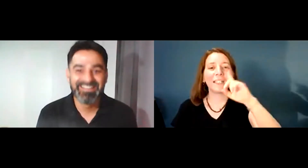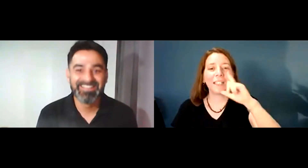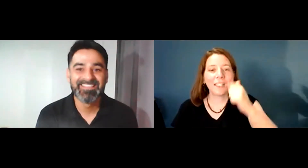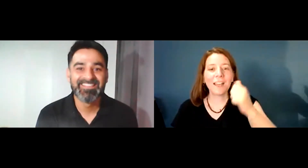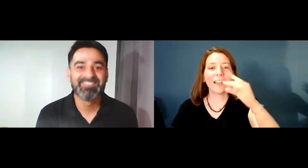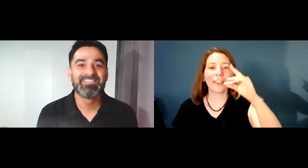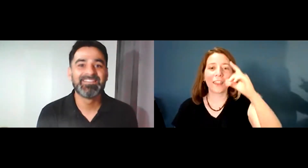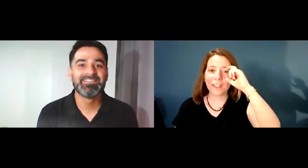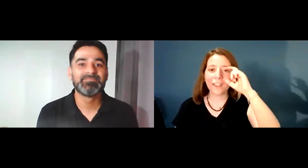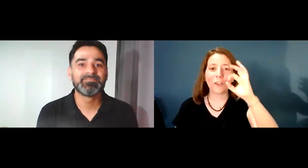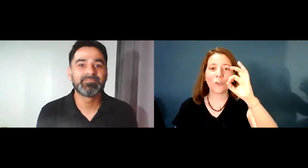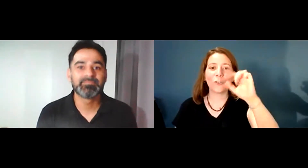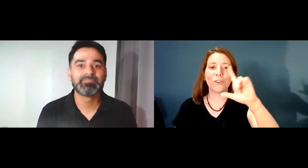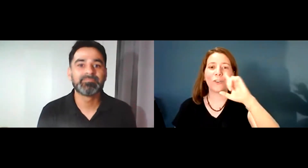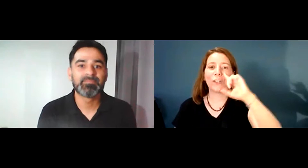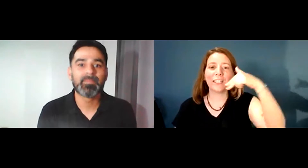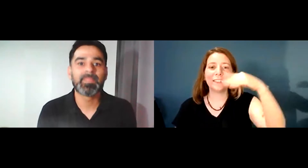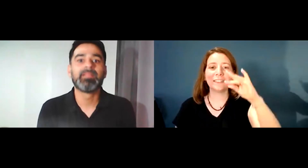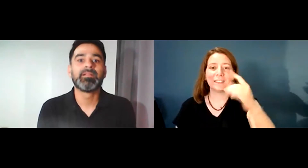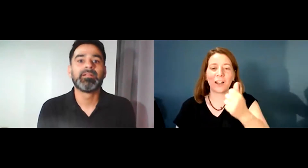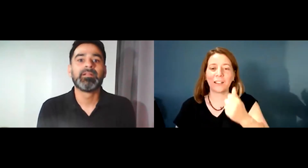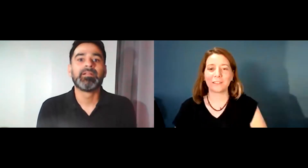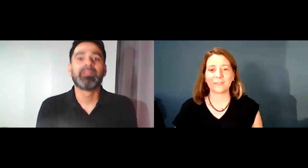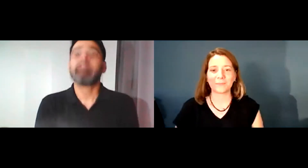María de Olinda.